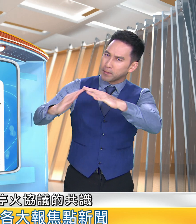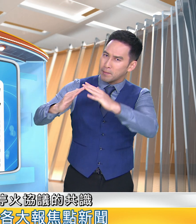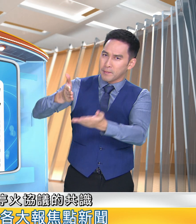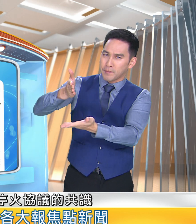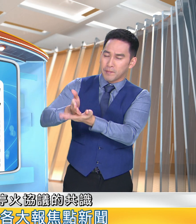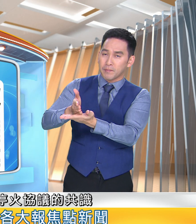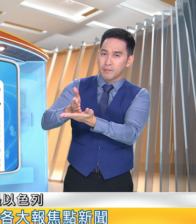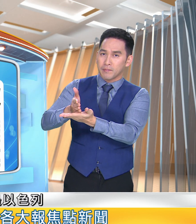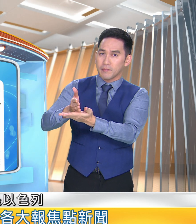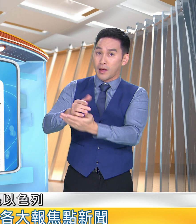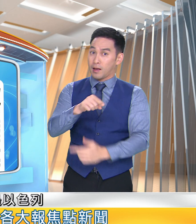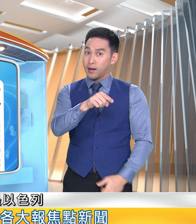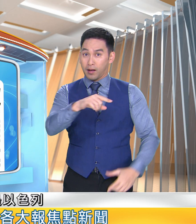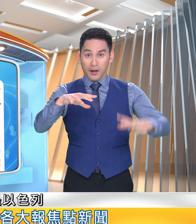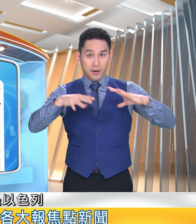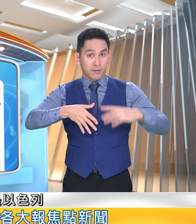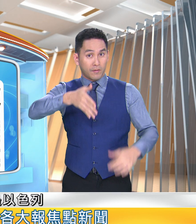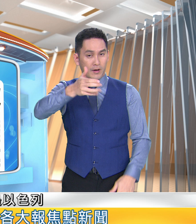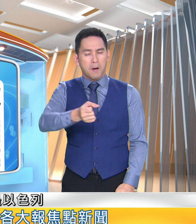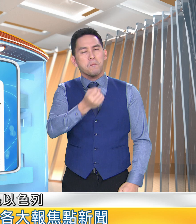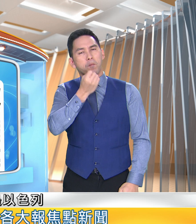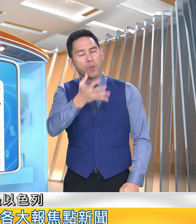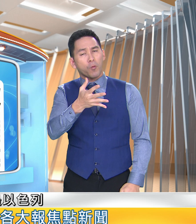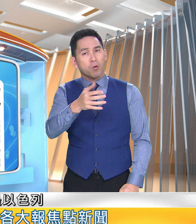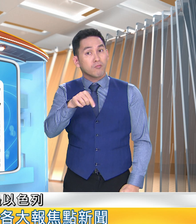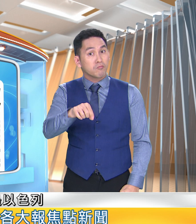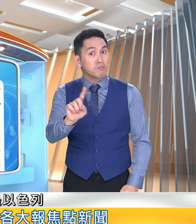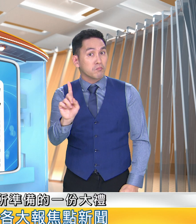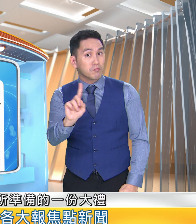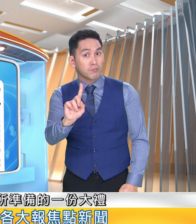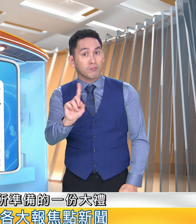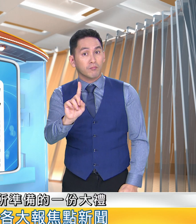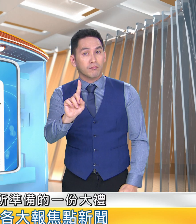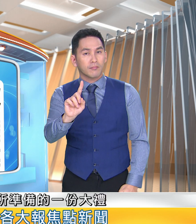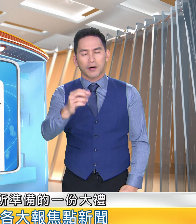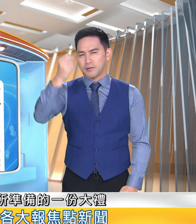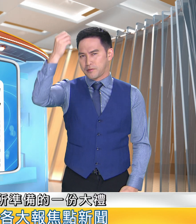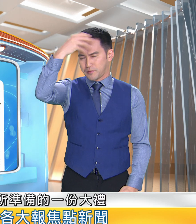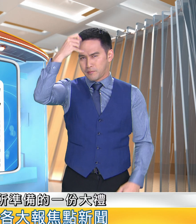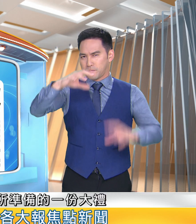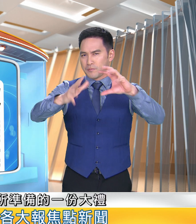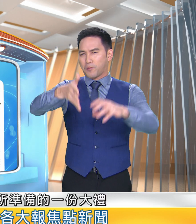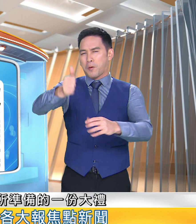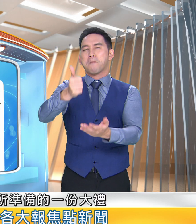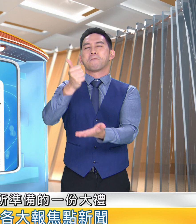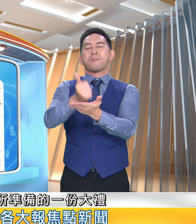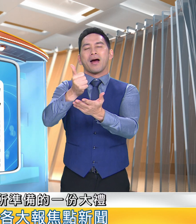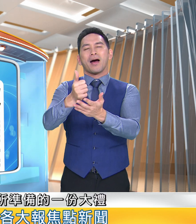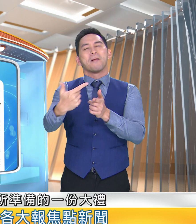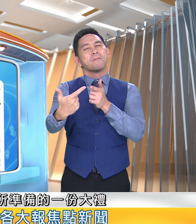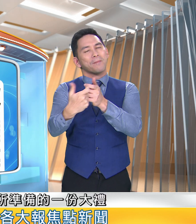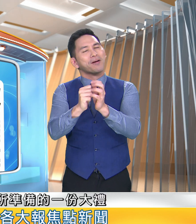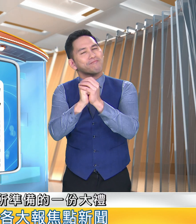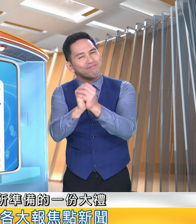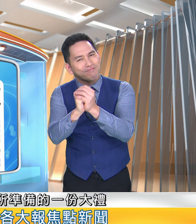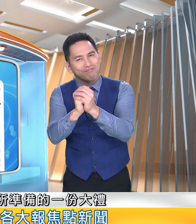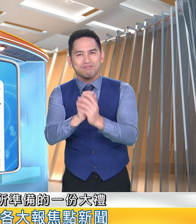官员表示，此举是以色列为了庆祝川普当选所准备的一份大礼。